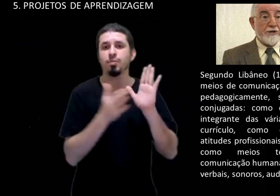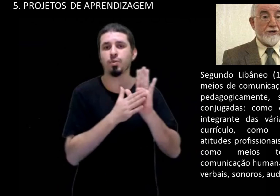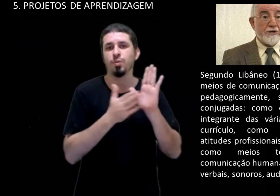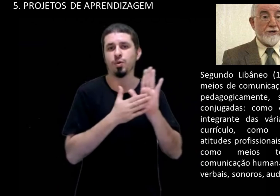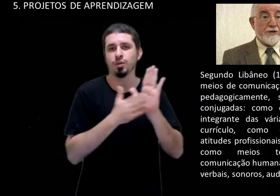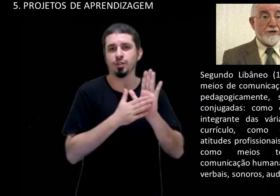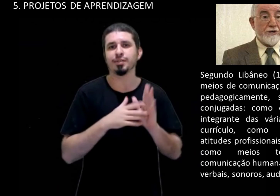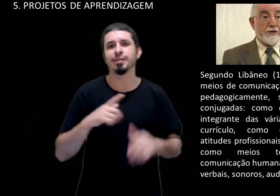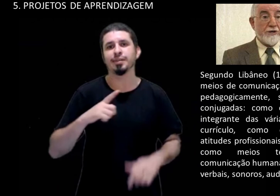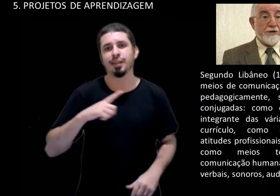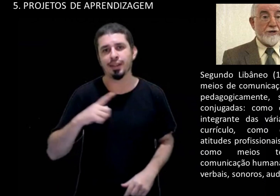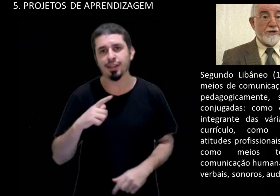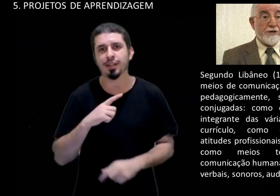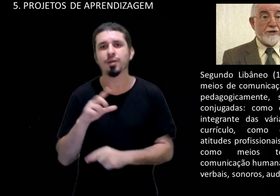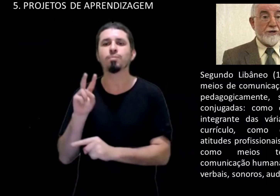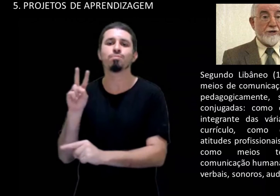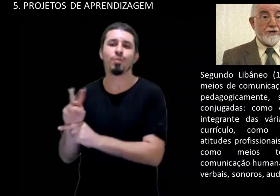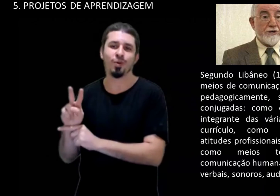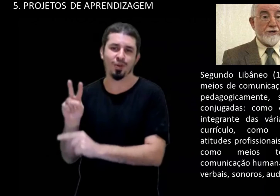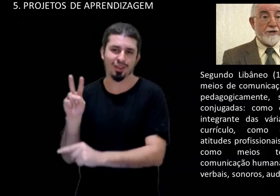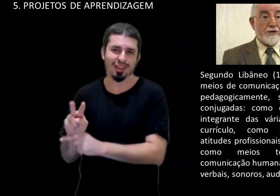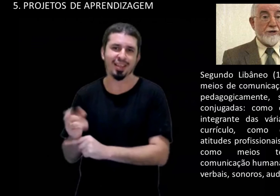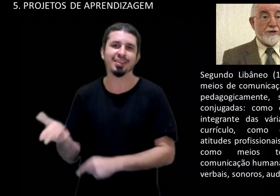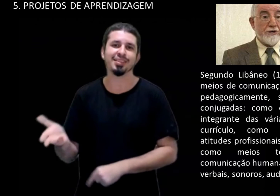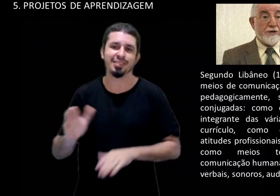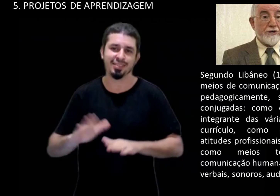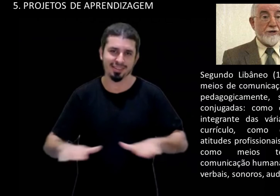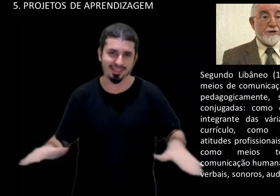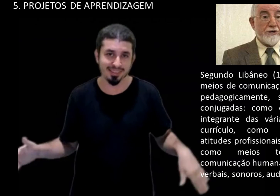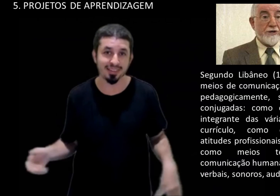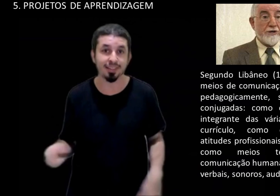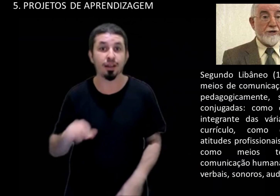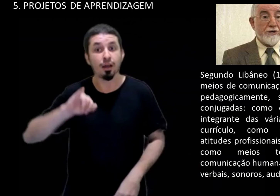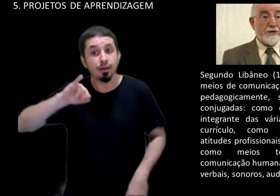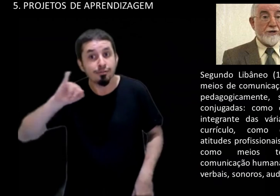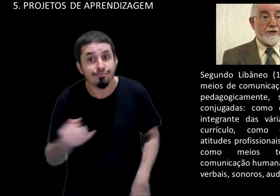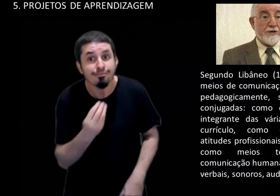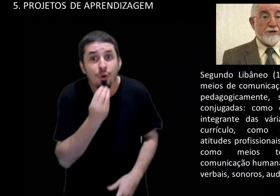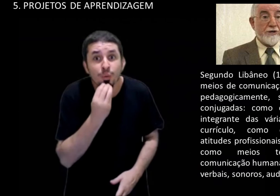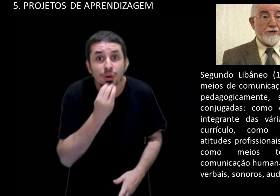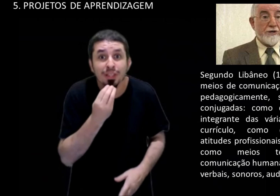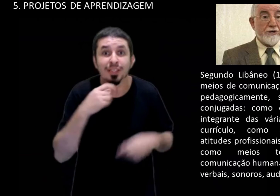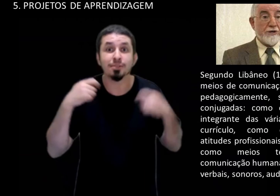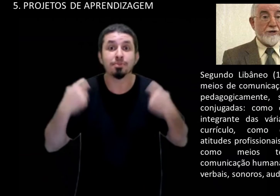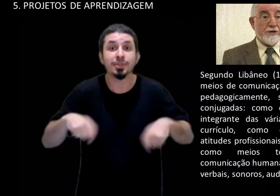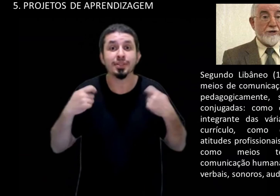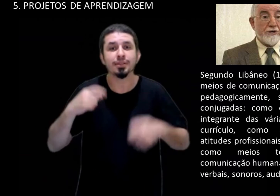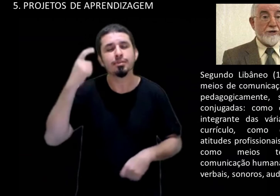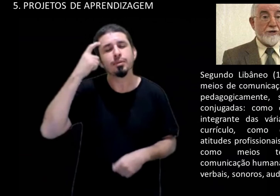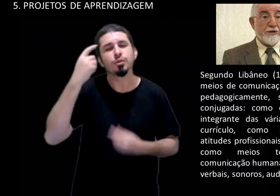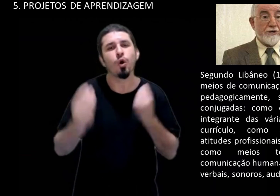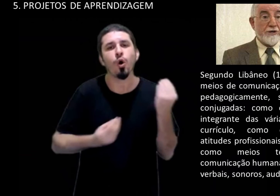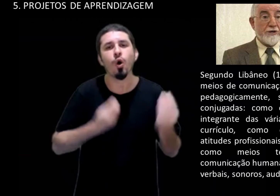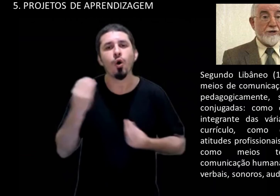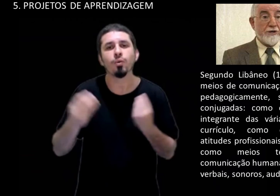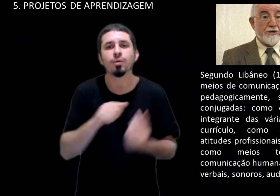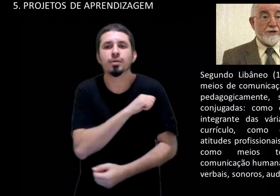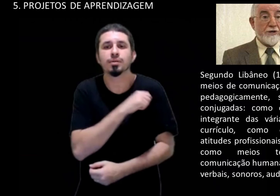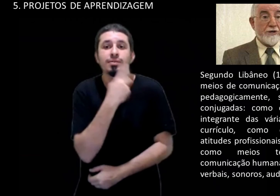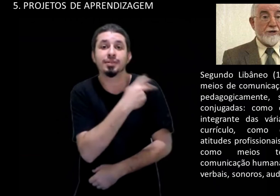hipóteses na resolução do problema proposto. Assim, as atividades oportunizadas devem levar em conta